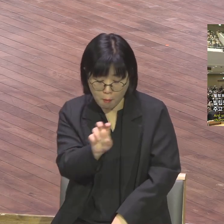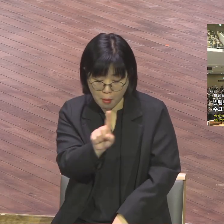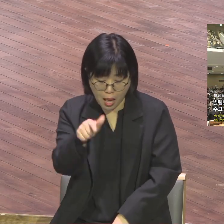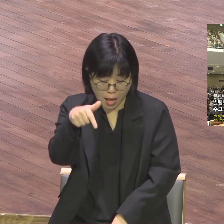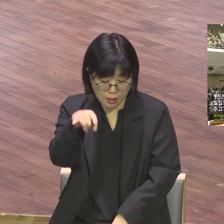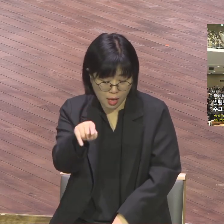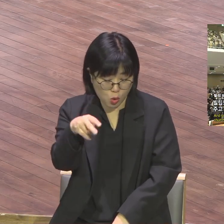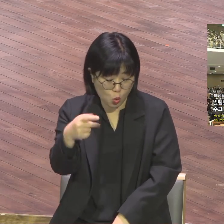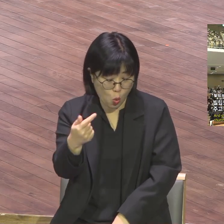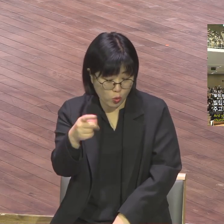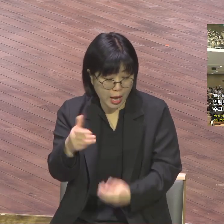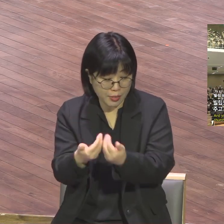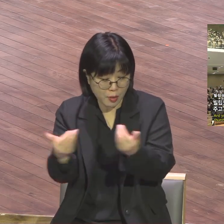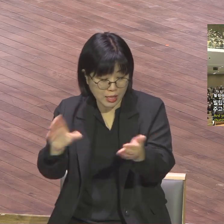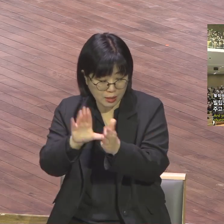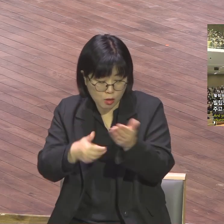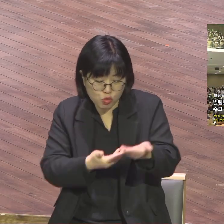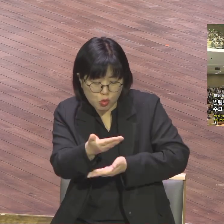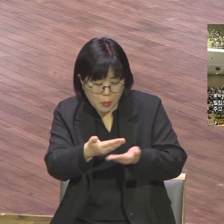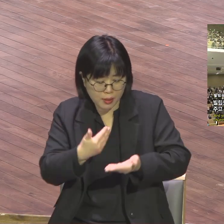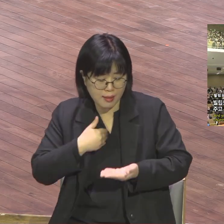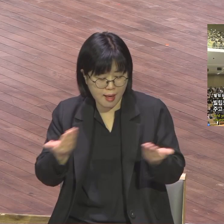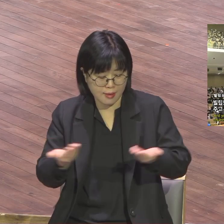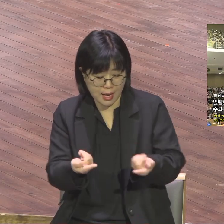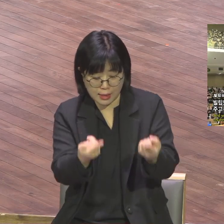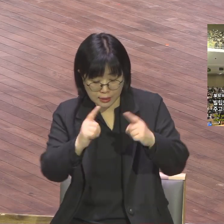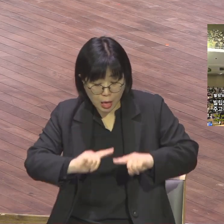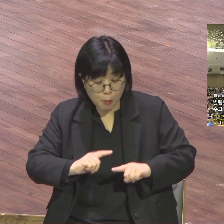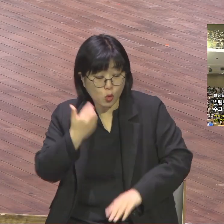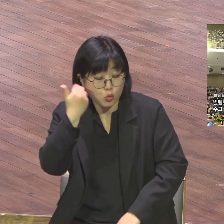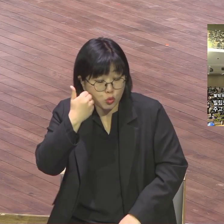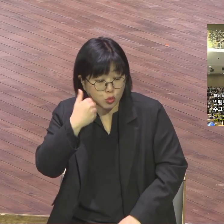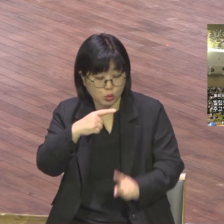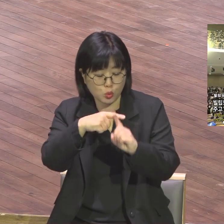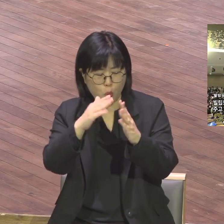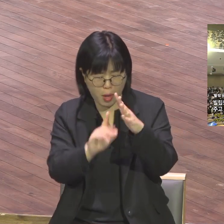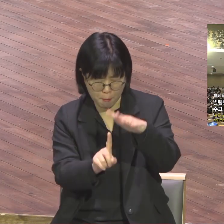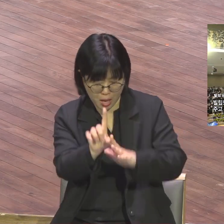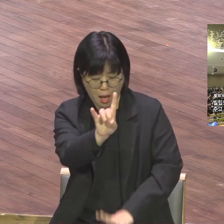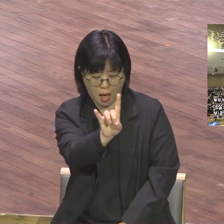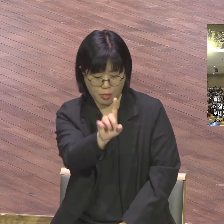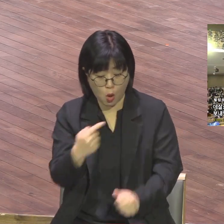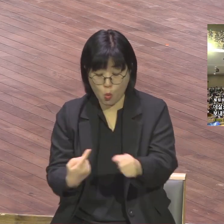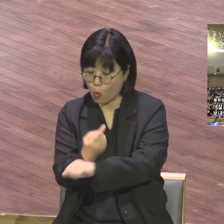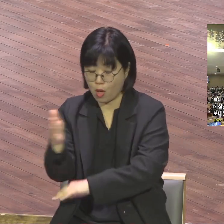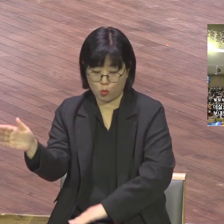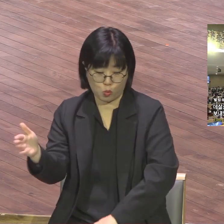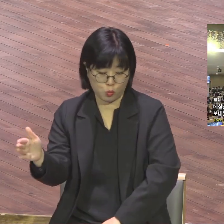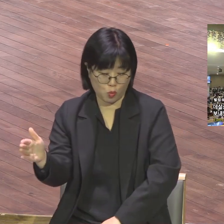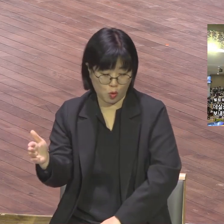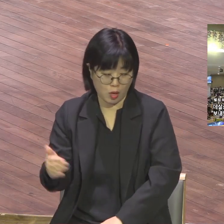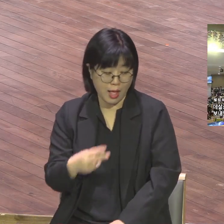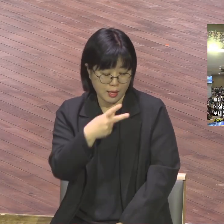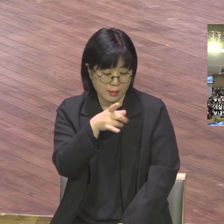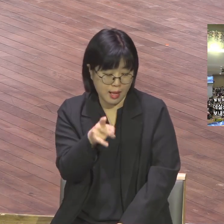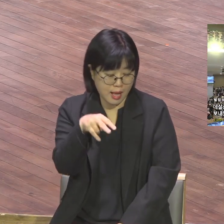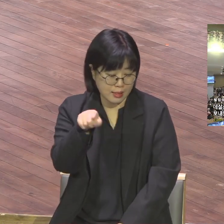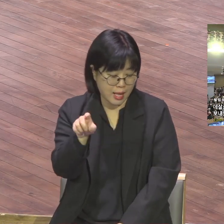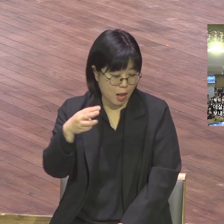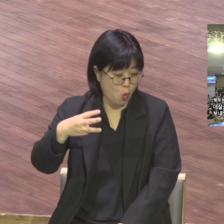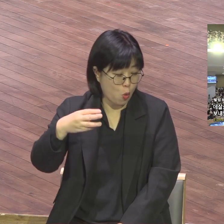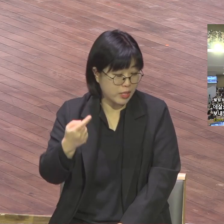마게도냐를 떠날 때 주고받는 내 일에 참여한 교회가 너희 외에 아무도 없었느니라. 데살로니가 있을